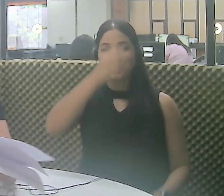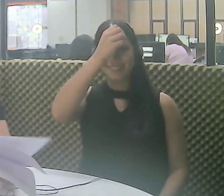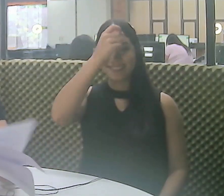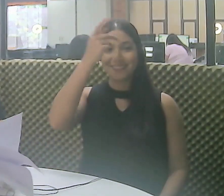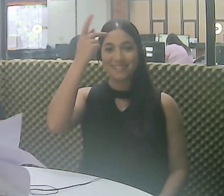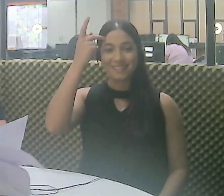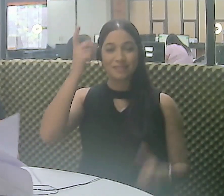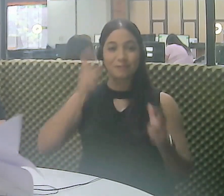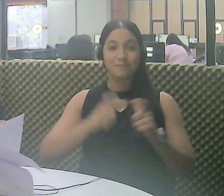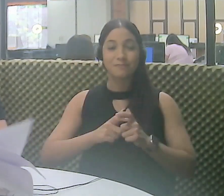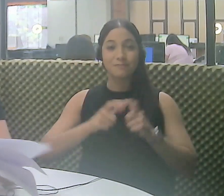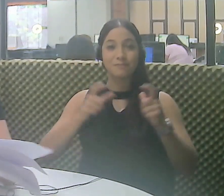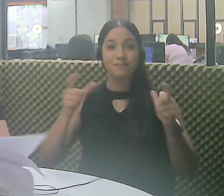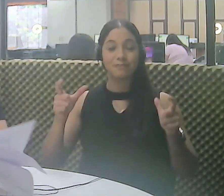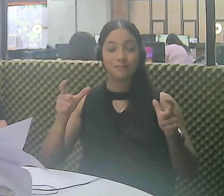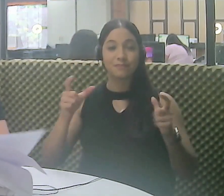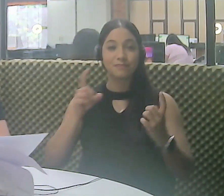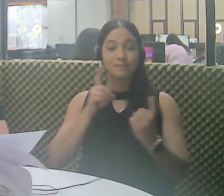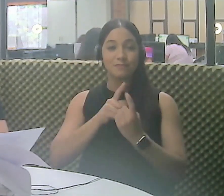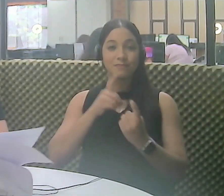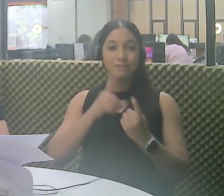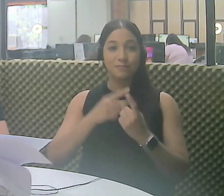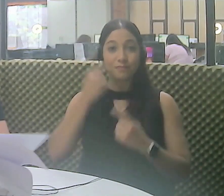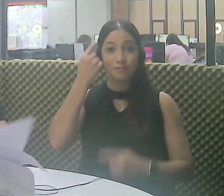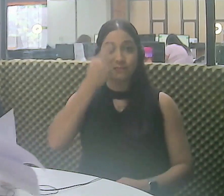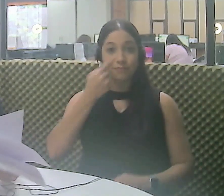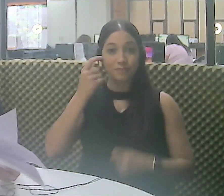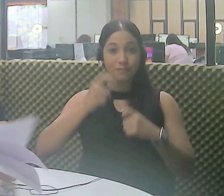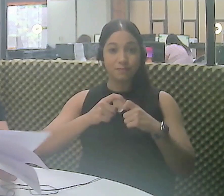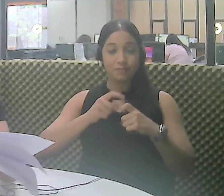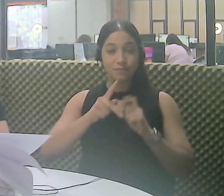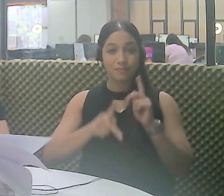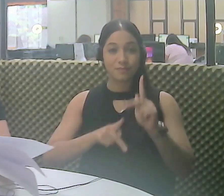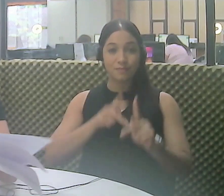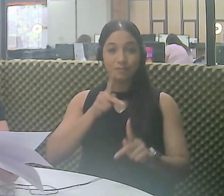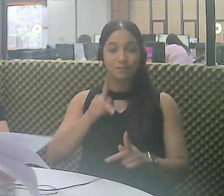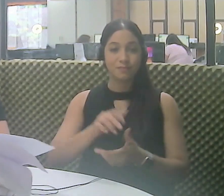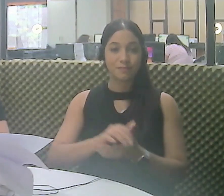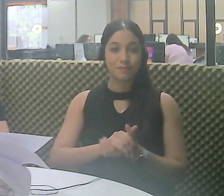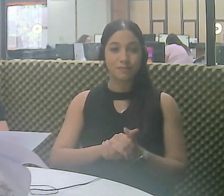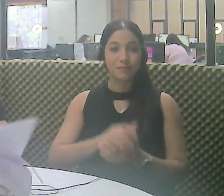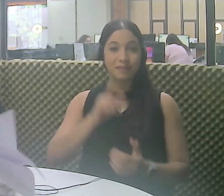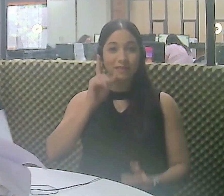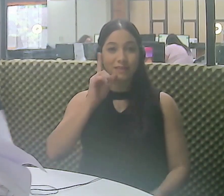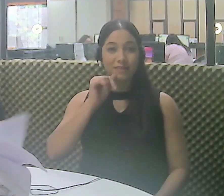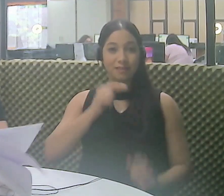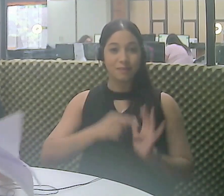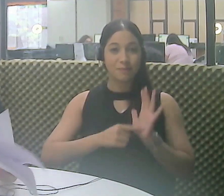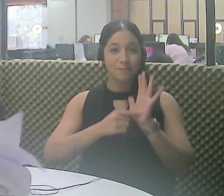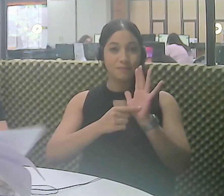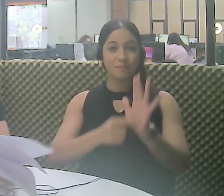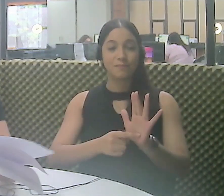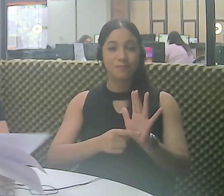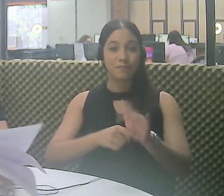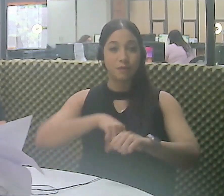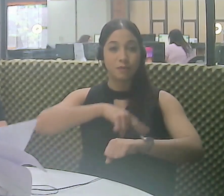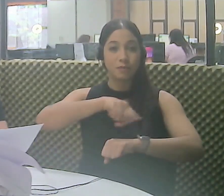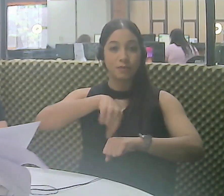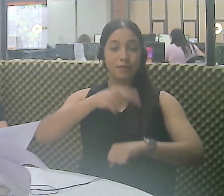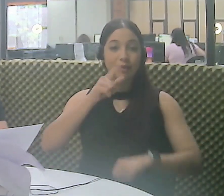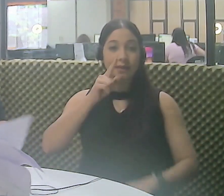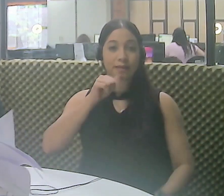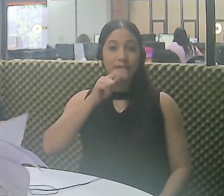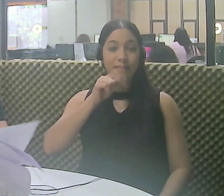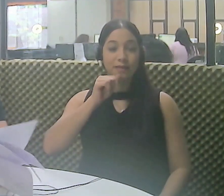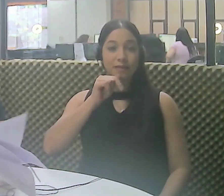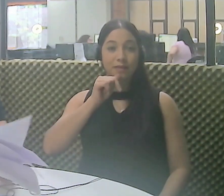Prefeitura amplia atendimento oftalmológico à população. Demae apresenta modelos de hidrômetros e serviço